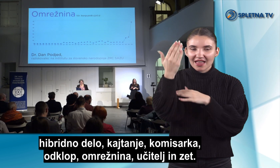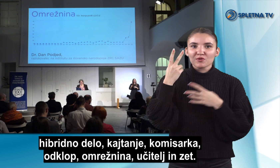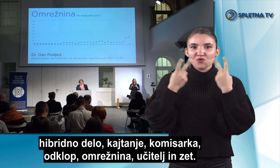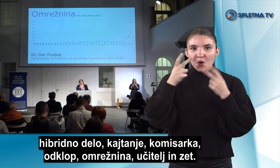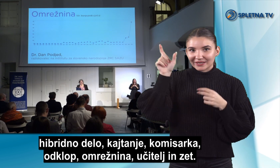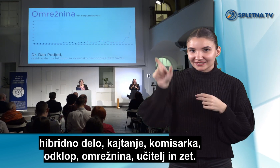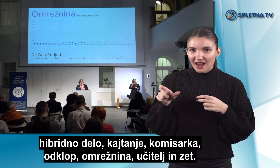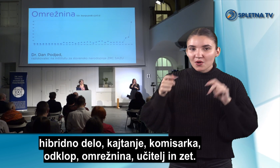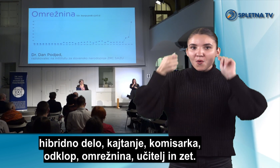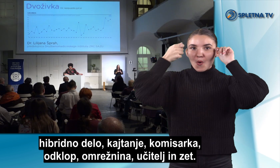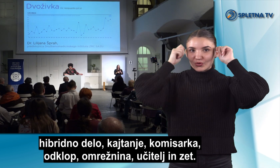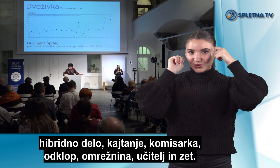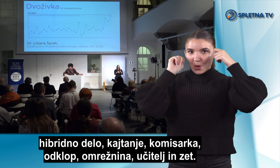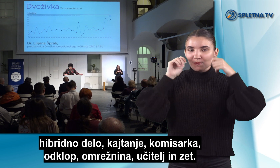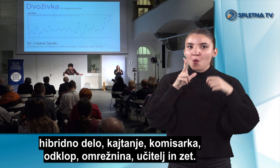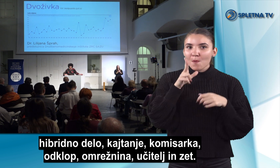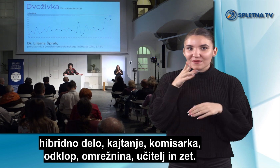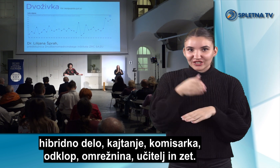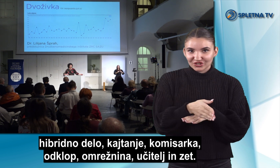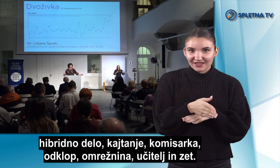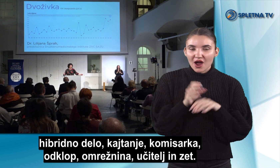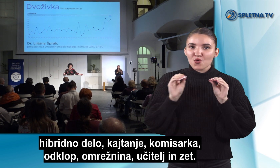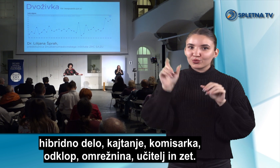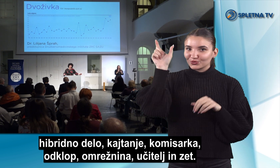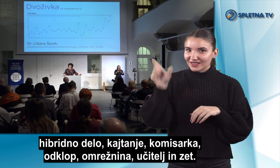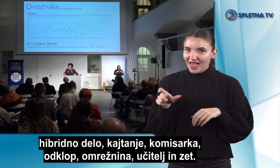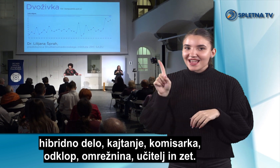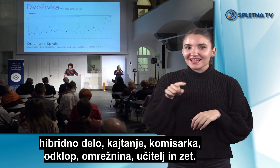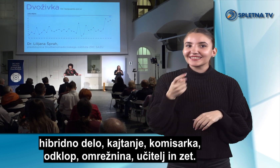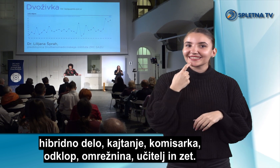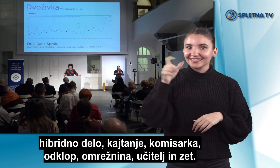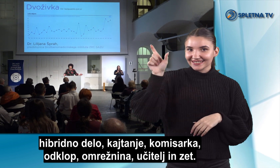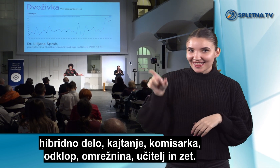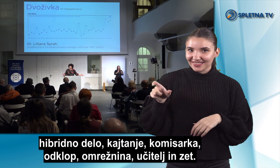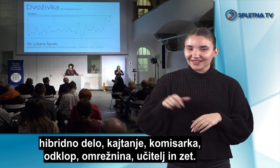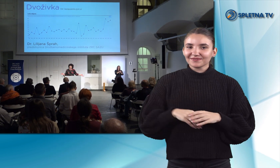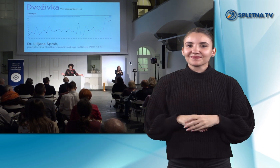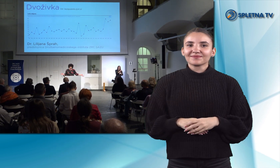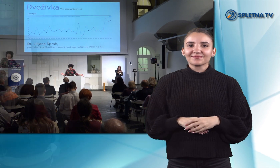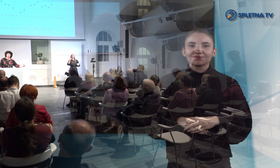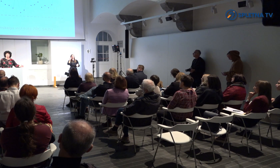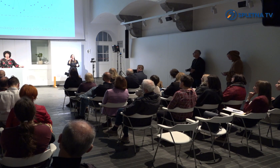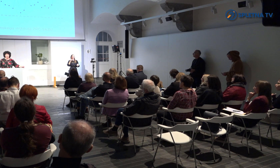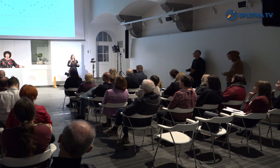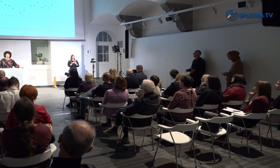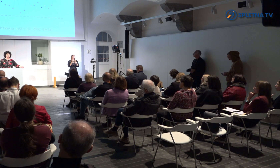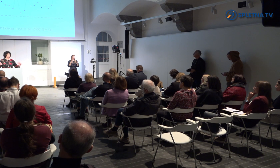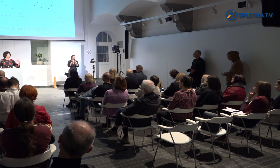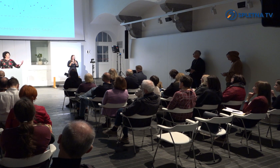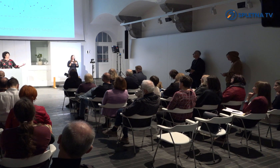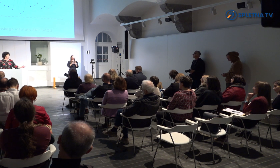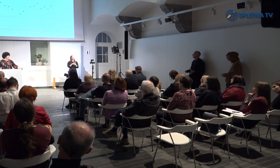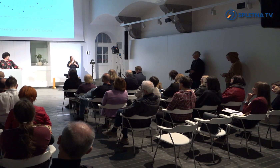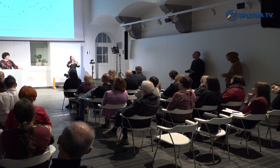delo, kajtanje, komisarka, odklop, omrežnina,